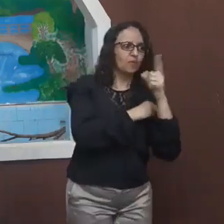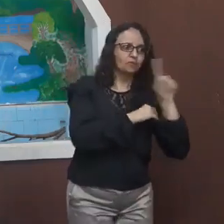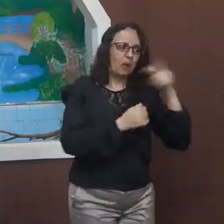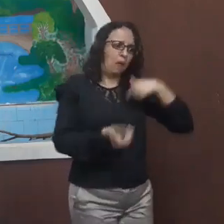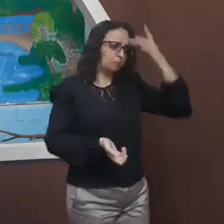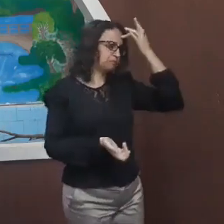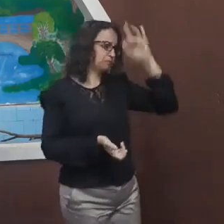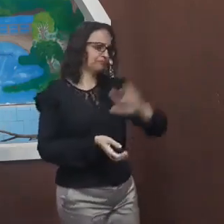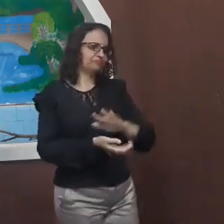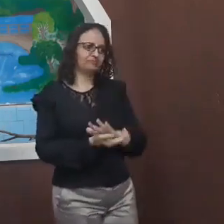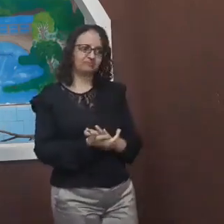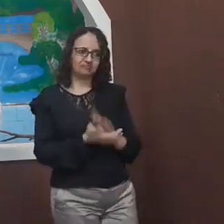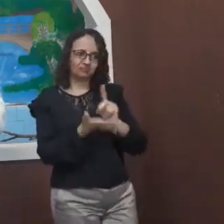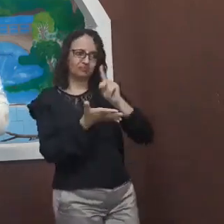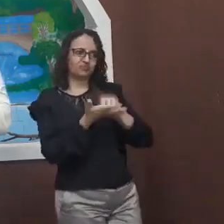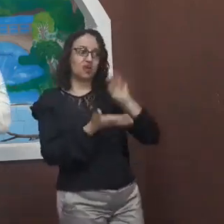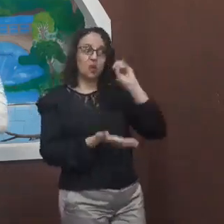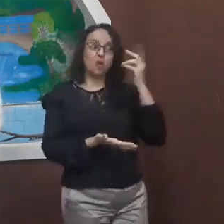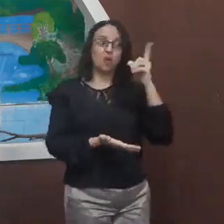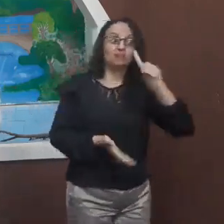ou não temente a Deus.